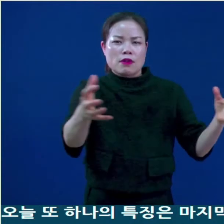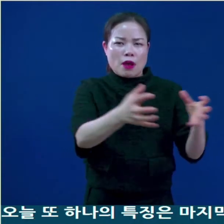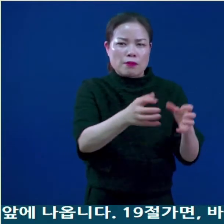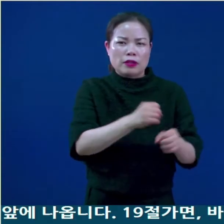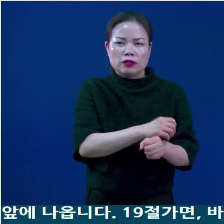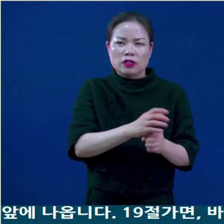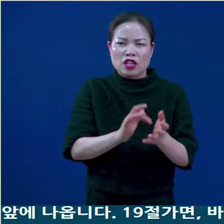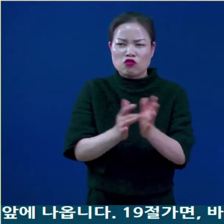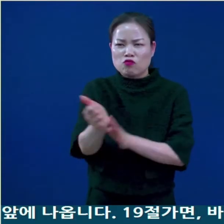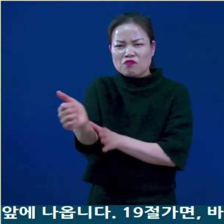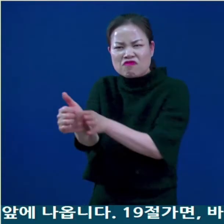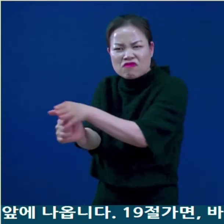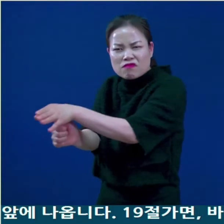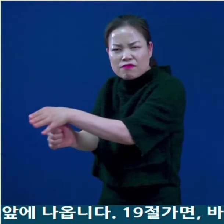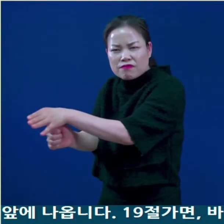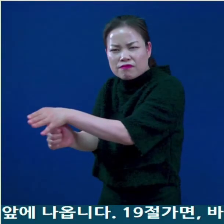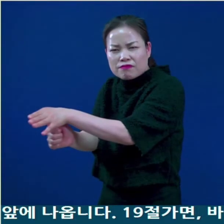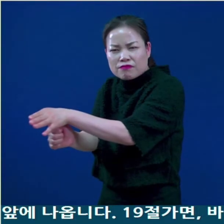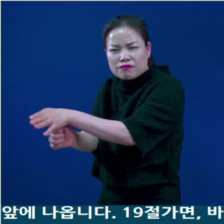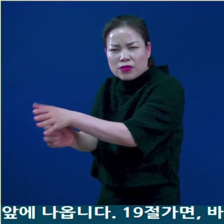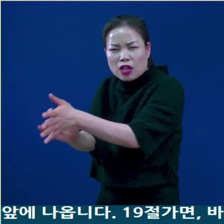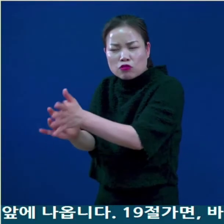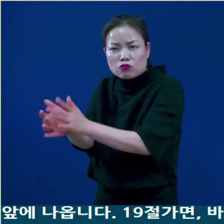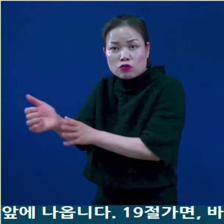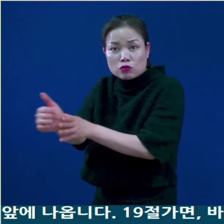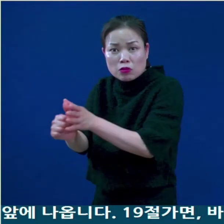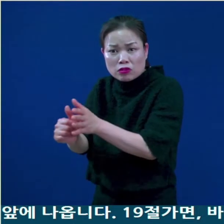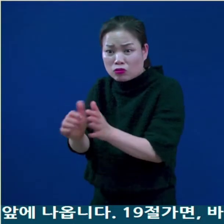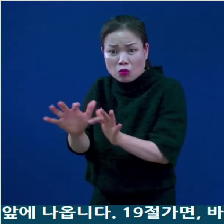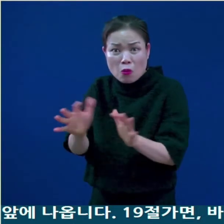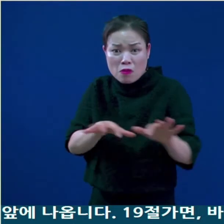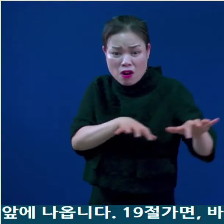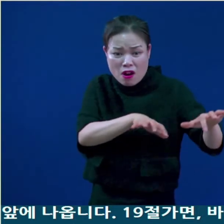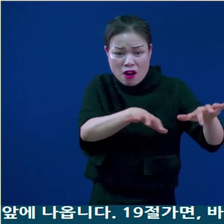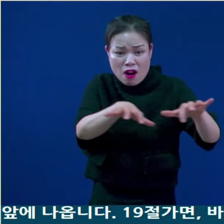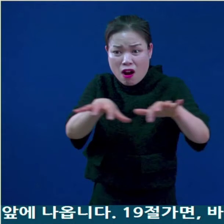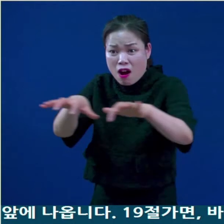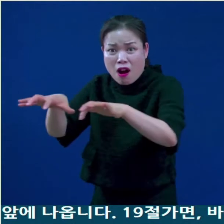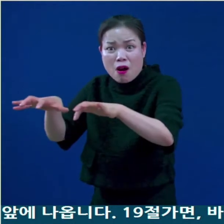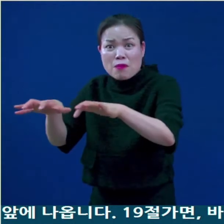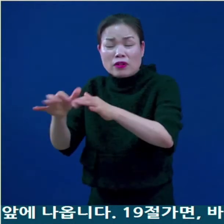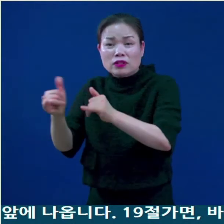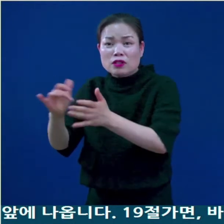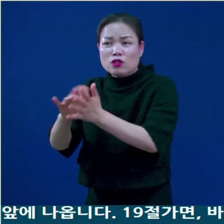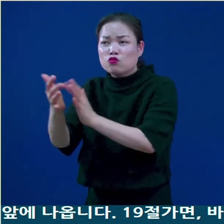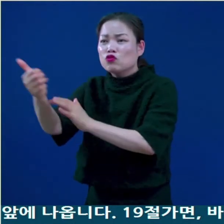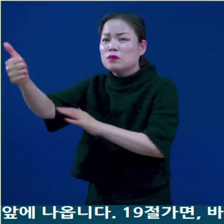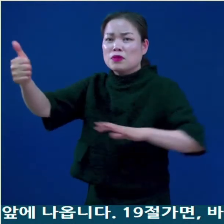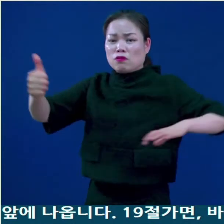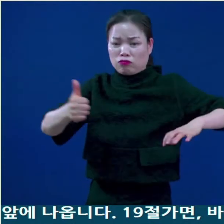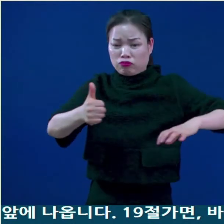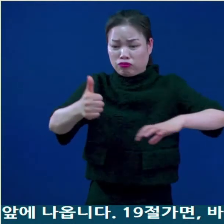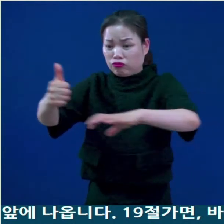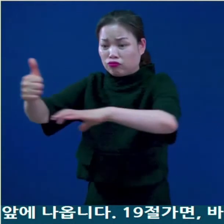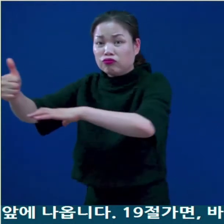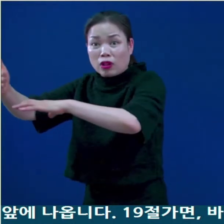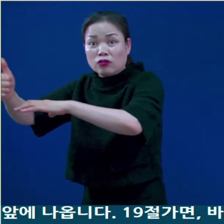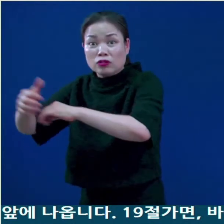예수님 죽이려고 그러는데 예수님 못 죽이겠다는 거예요. 너무 많은 사람이 예수님을 따르고 있다. 그 많은 사람 중에